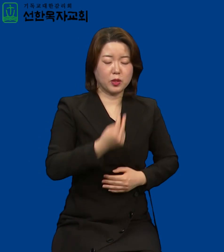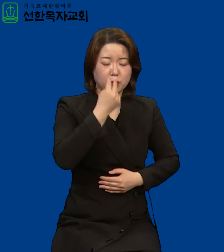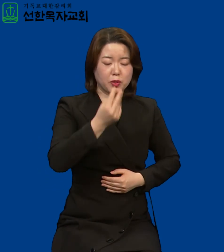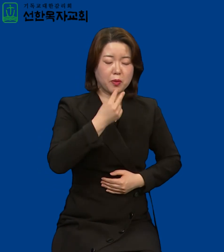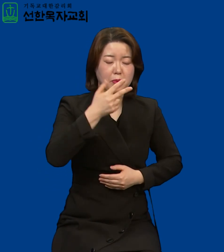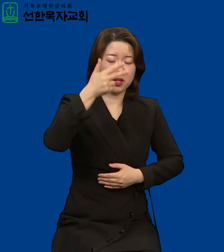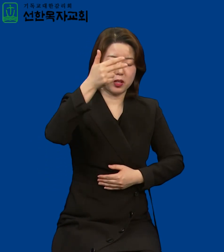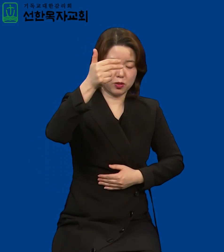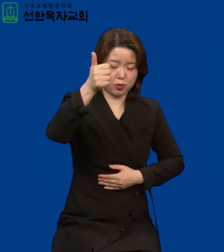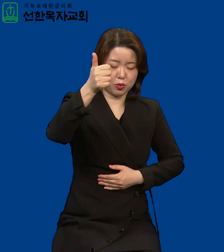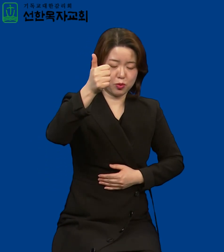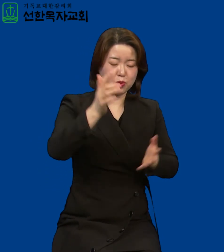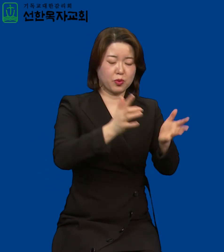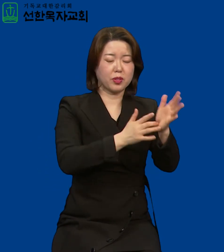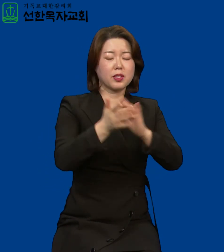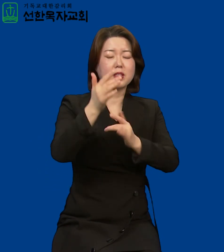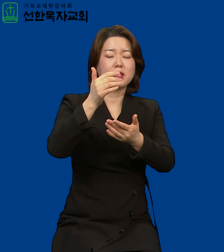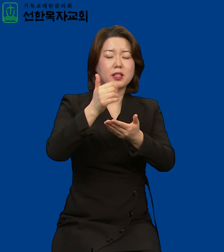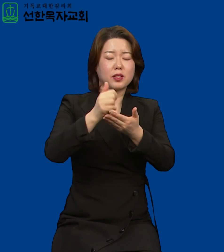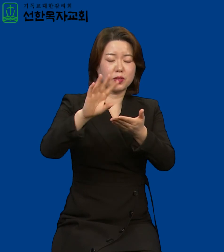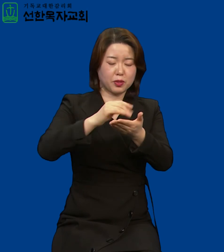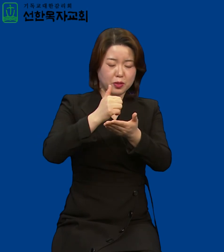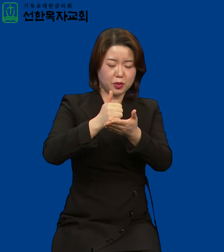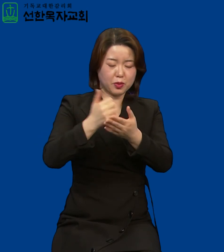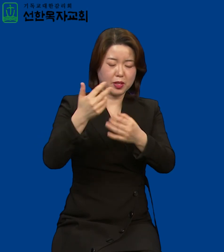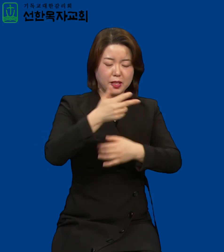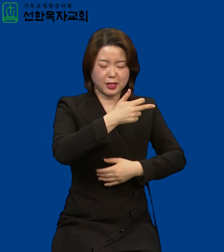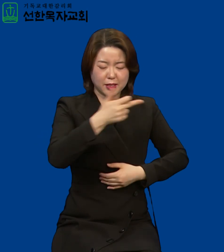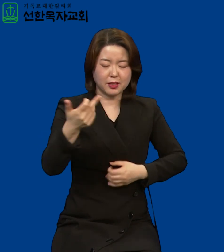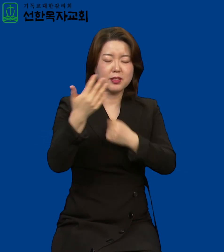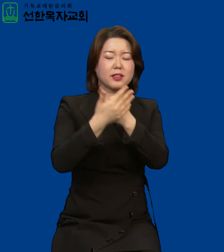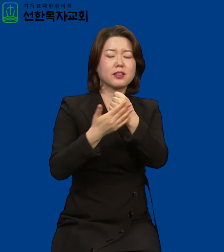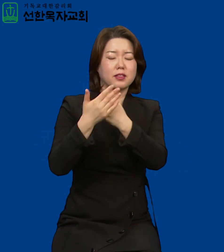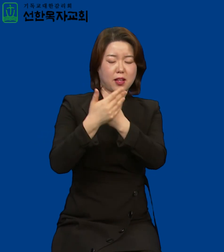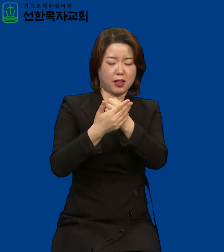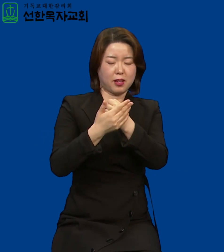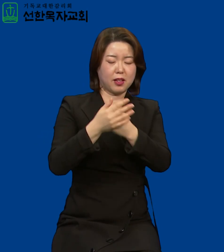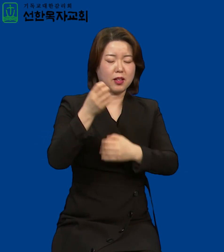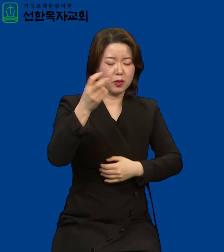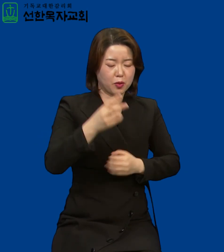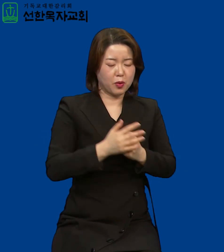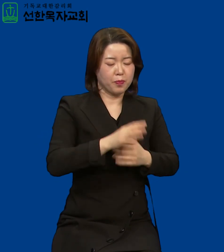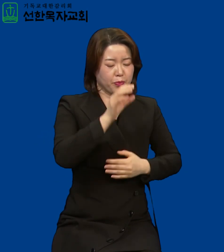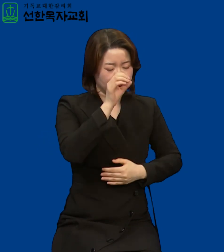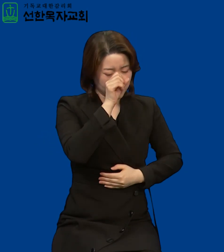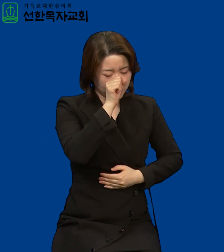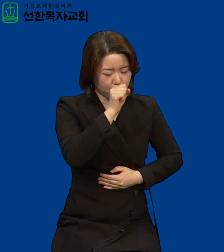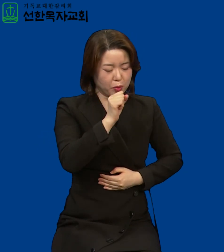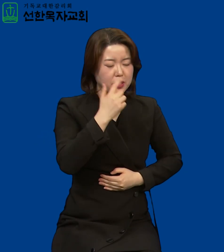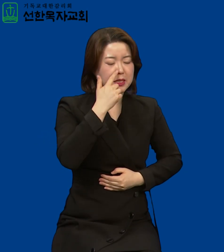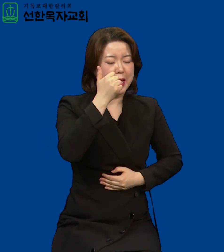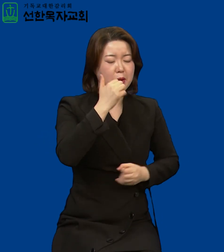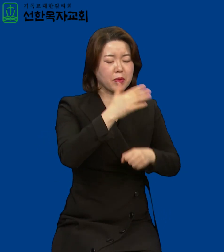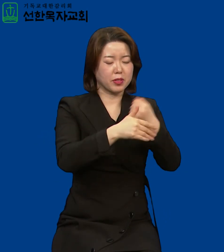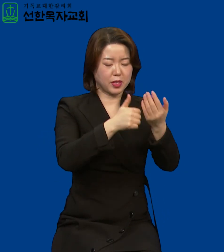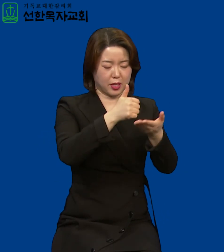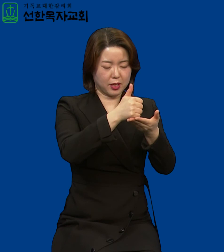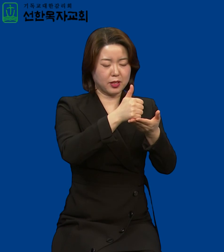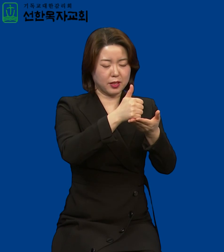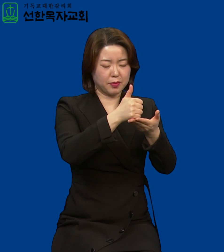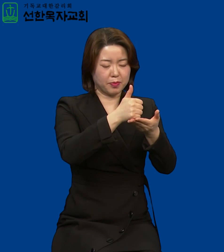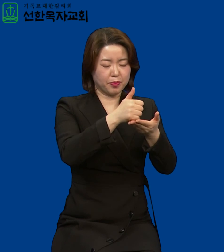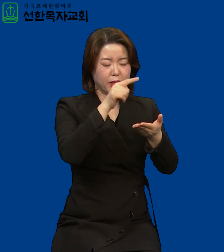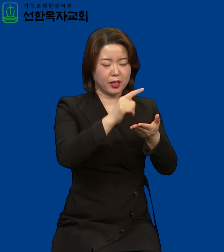생명의 주 예수 그리스도의 크신 은혜와 좋으신 아버지 하나님